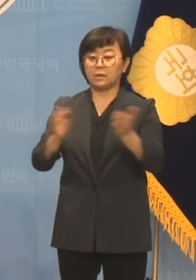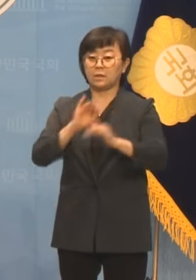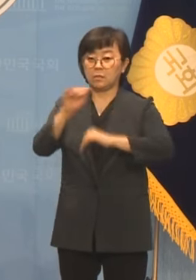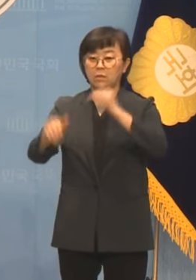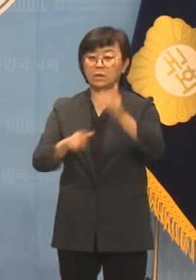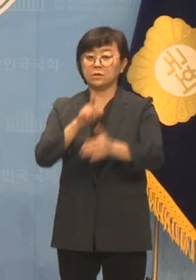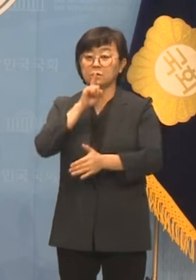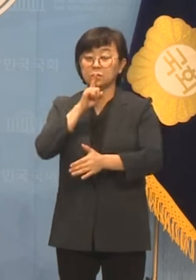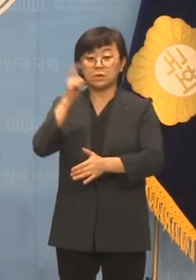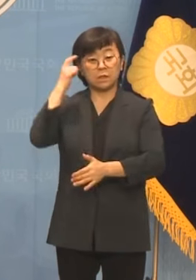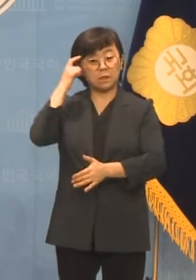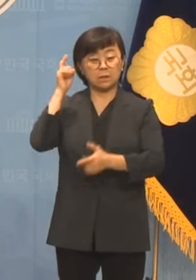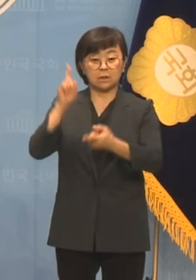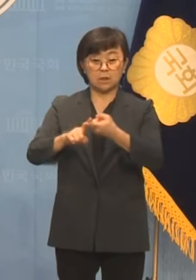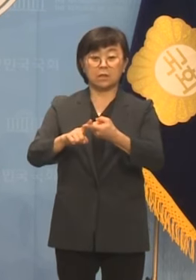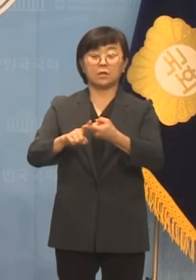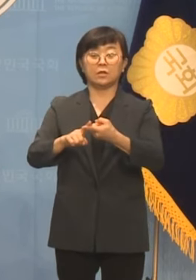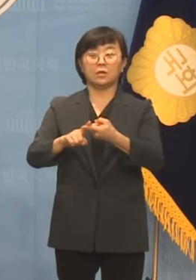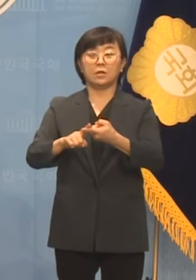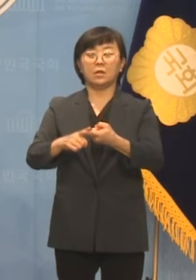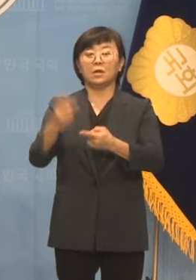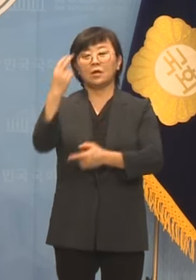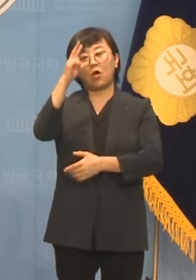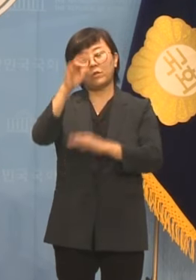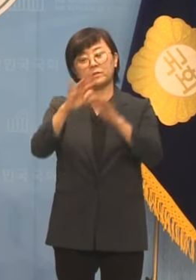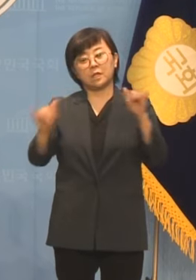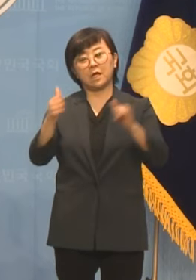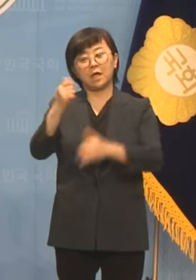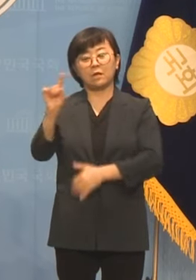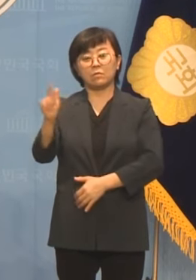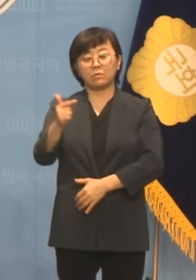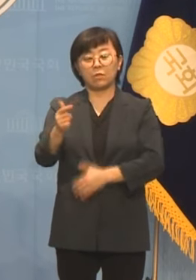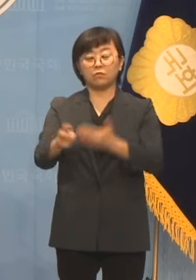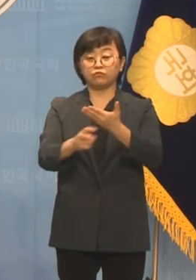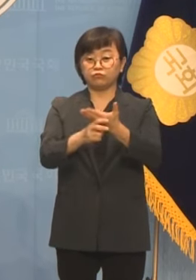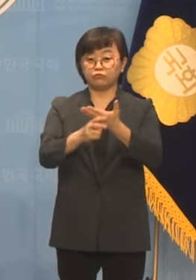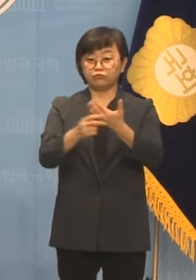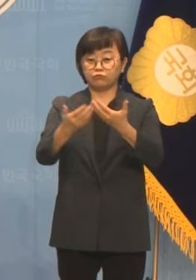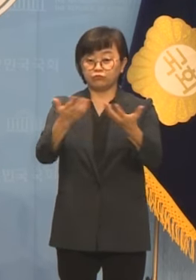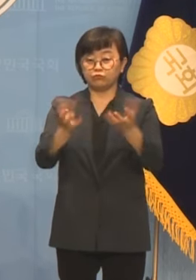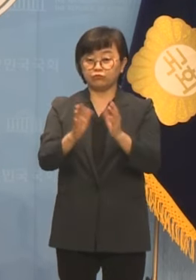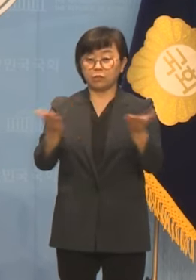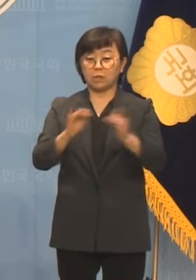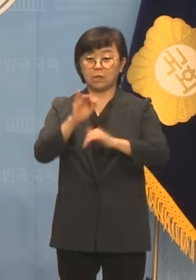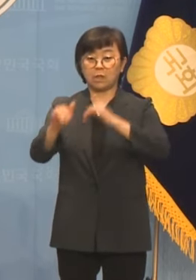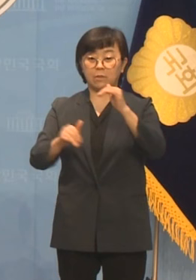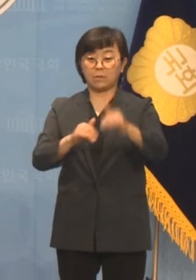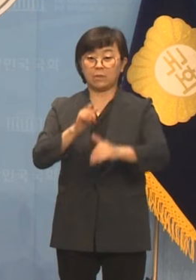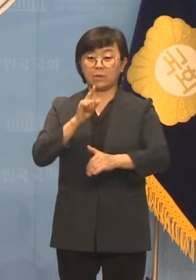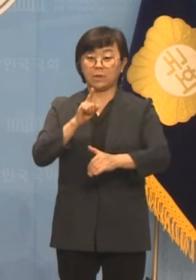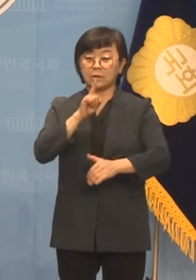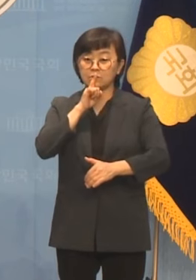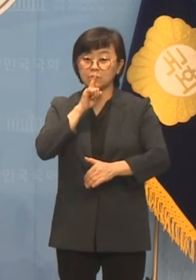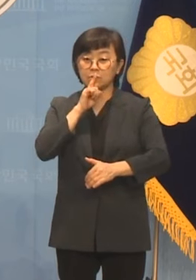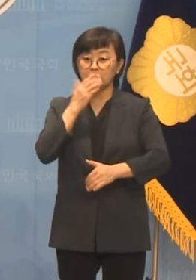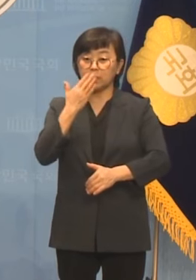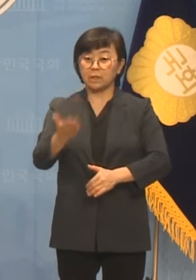침묵할 생각입니까 검사 한동훈이 아면 불법적인 당무 개입에 대해 이렇게